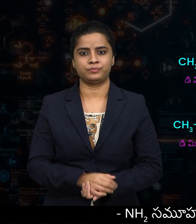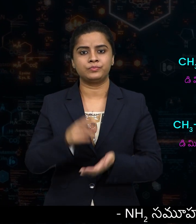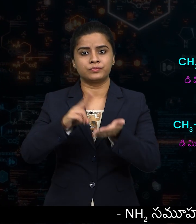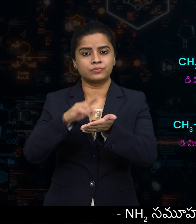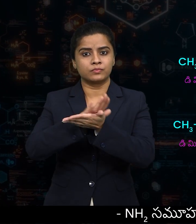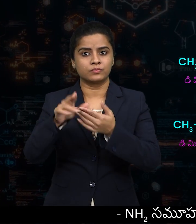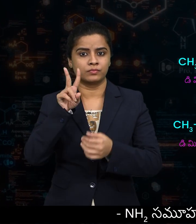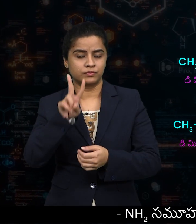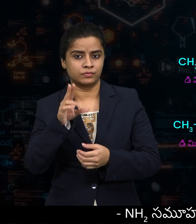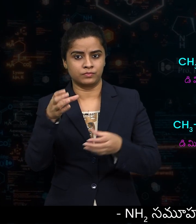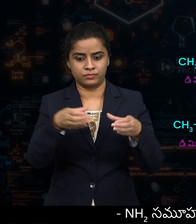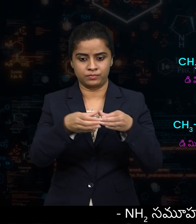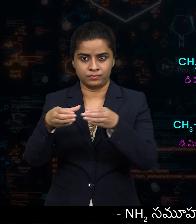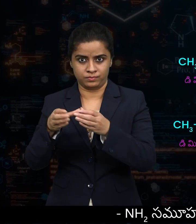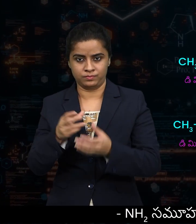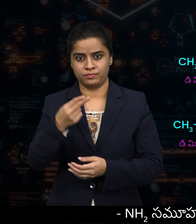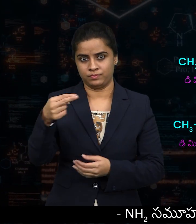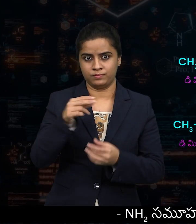NH2 సమూహాన్ని అమైన్ గ్రూప్ అంటారు.